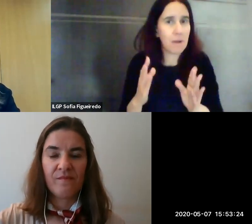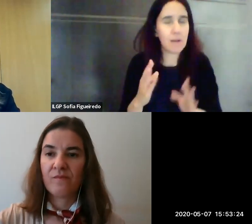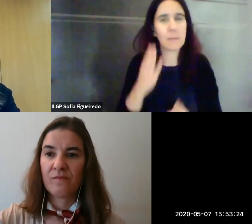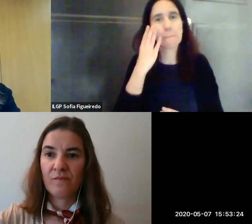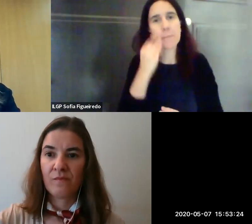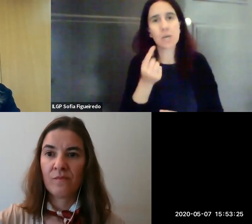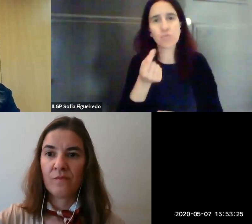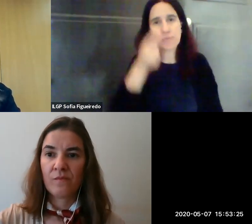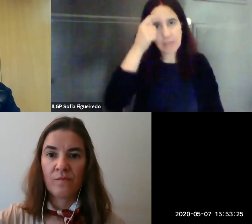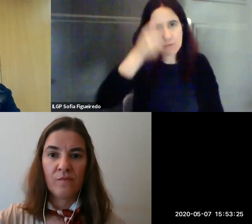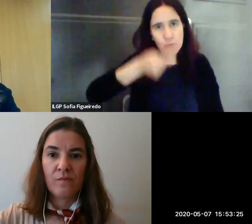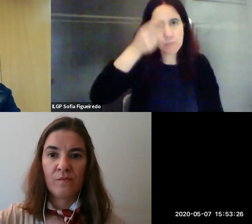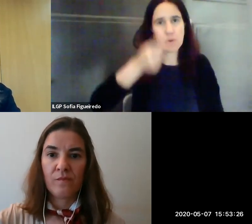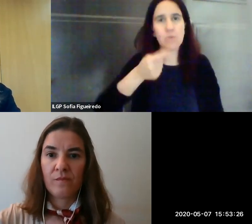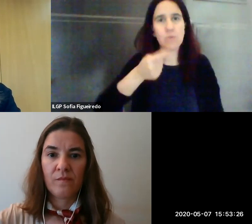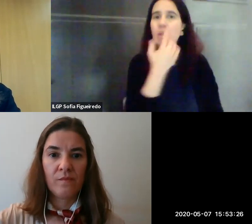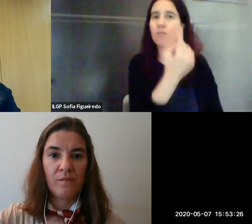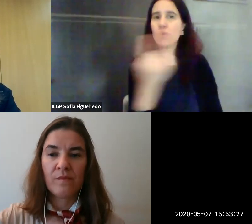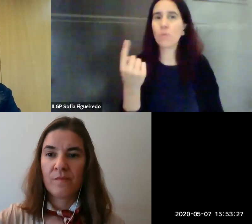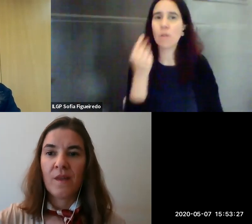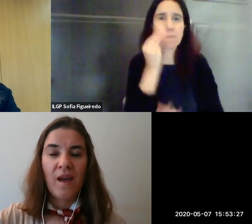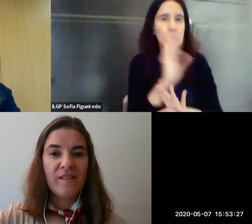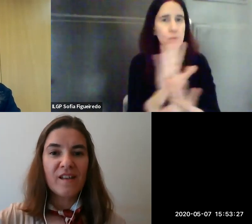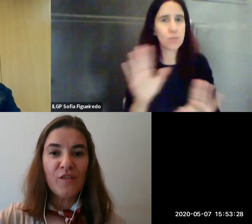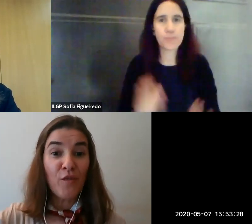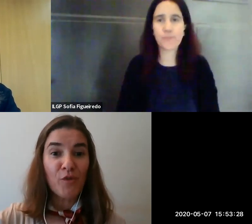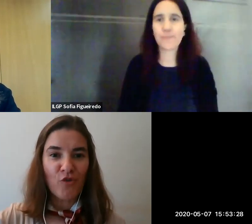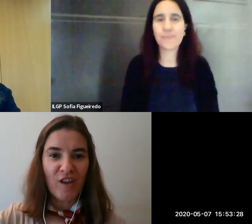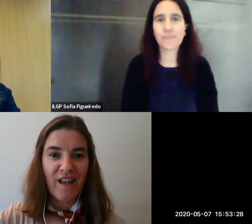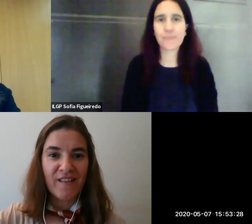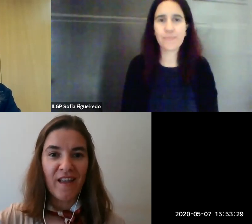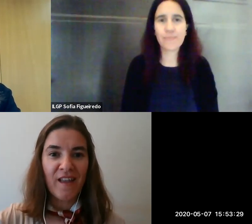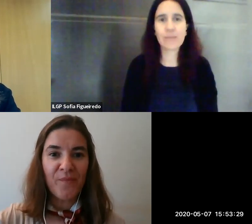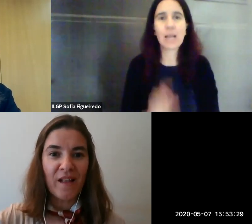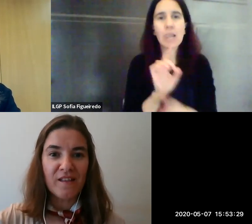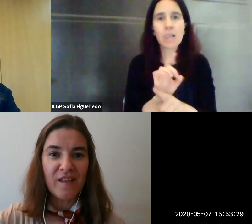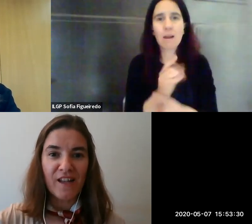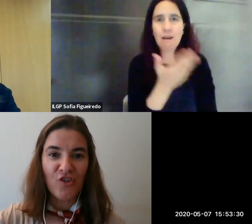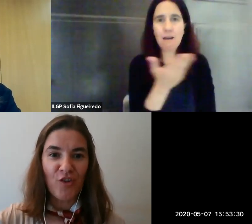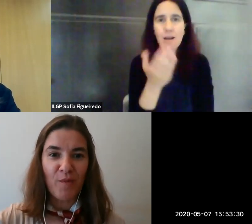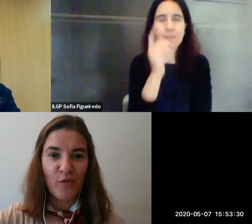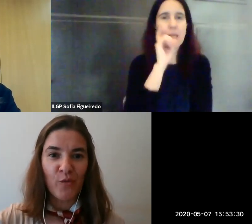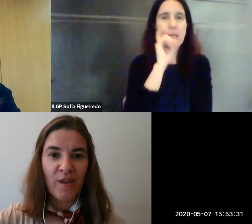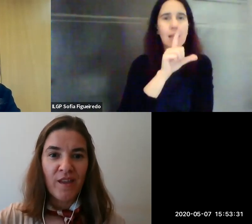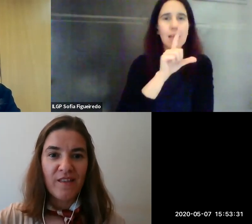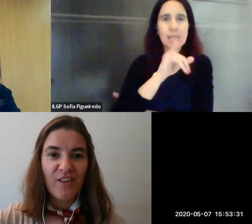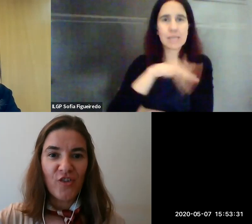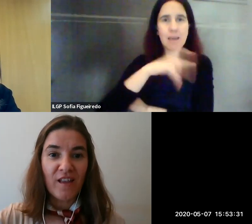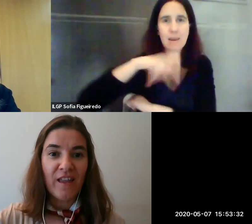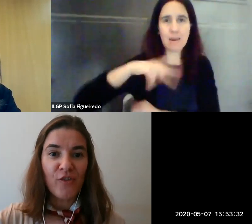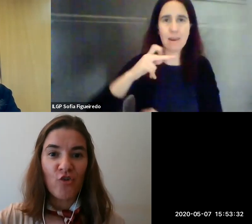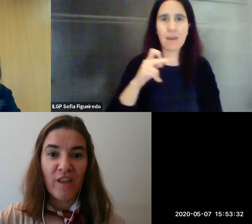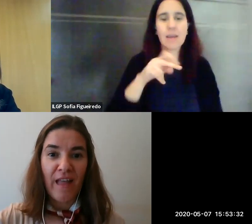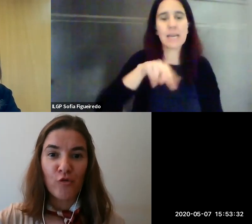algum respeito pela individualidade de cada um. Ainda relativamente aos canais, a Liliana Nascimento diz